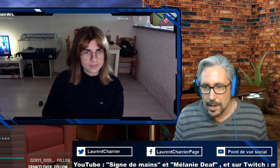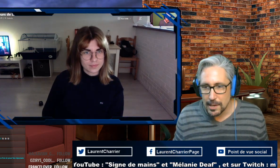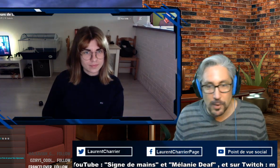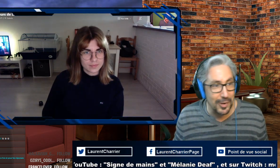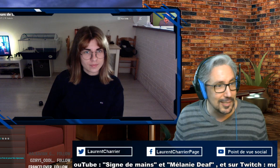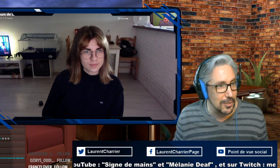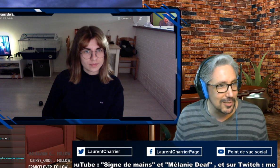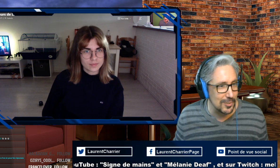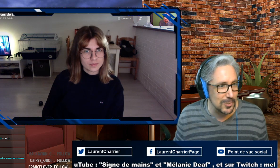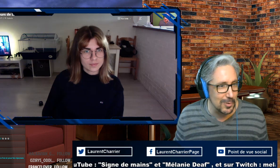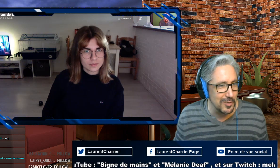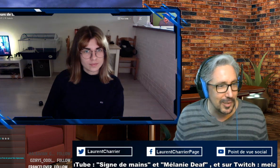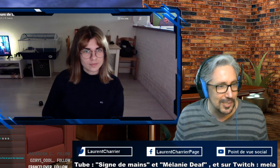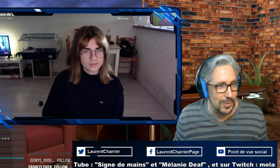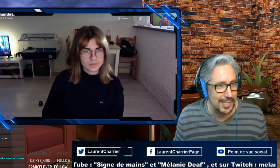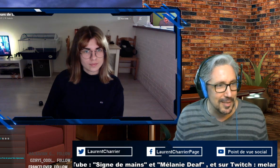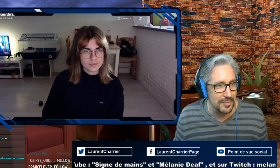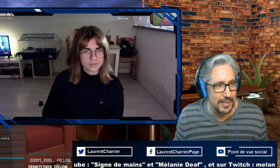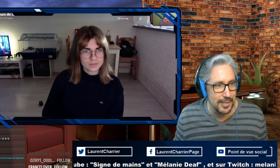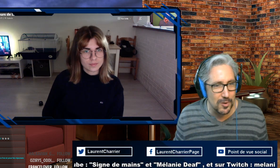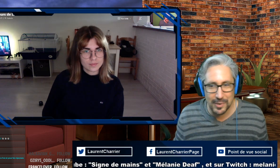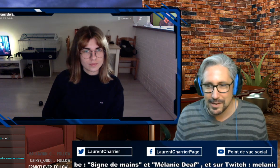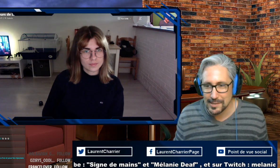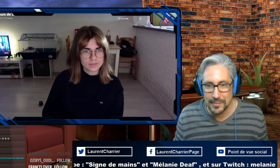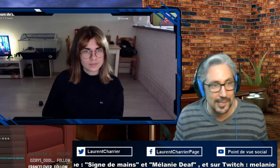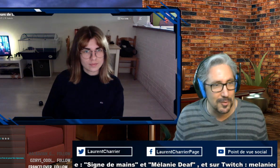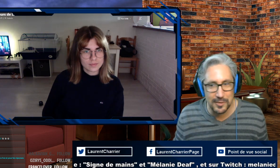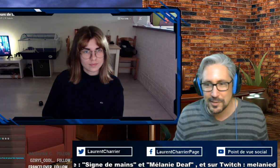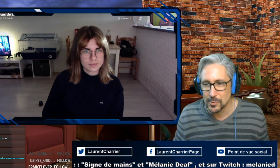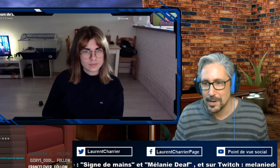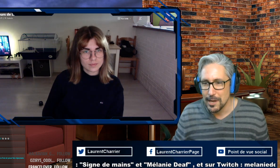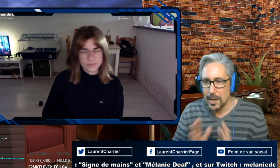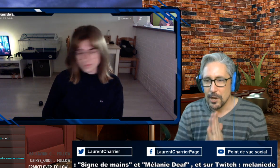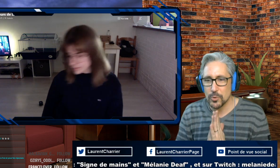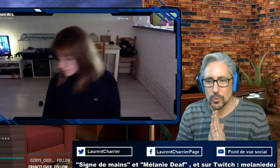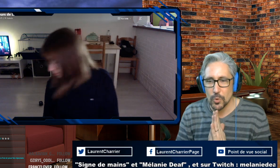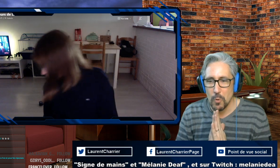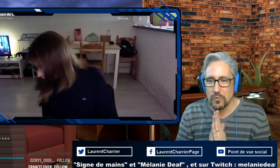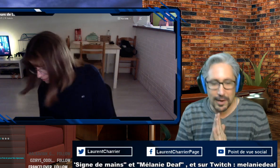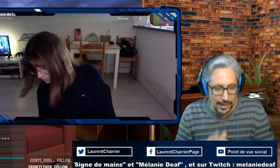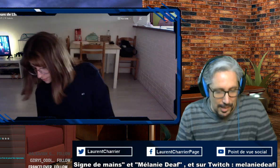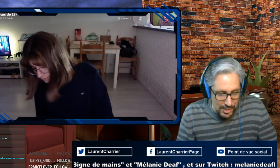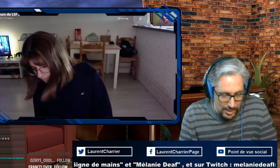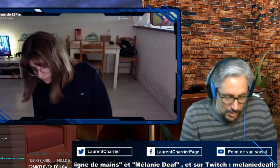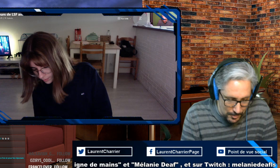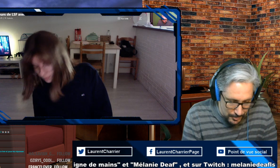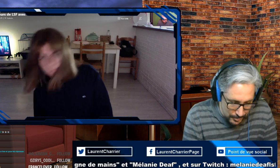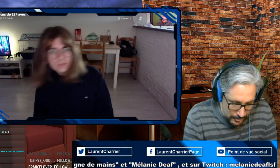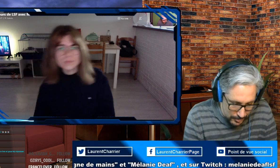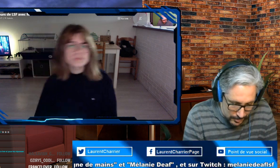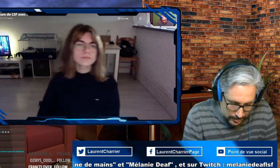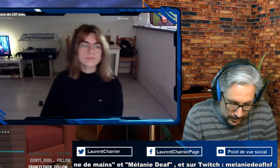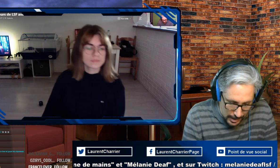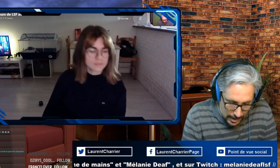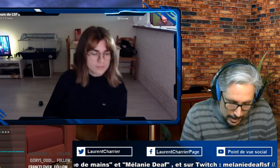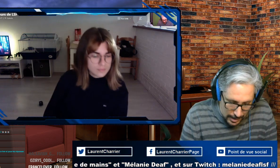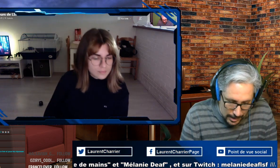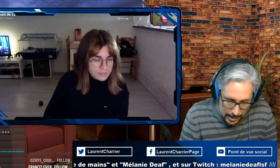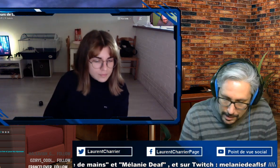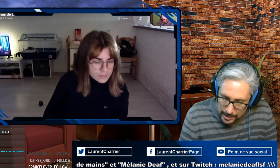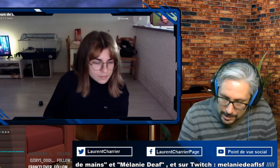vous. Il y a le président de l'association, le vice-président, il y a David Prez avec sa fille qui sont là. Donc on fait un raid là-bas chez eux.